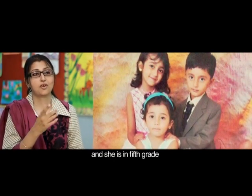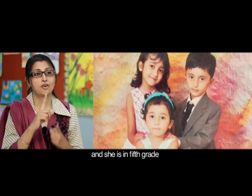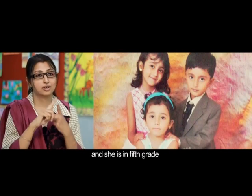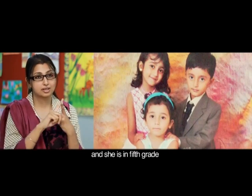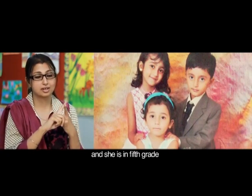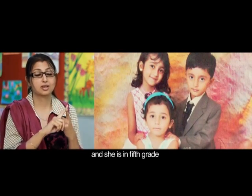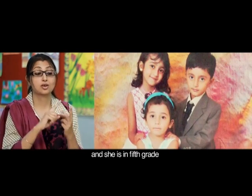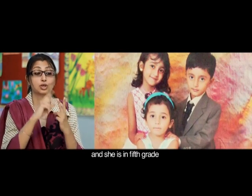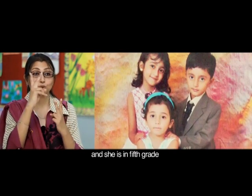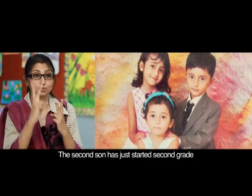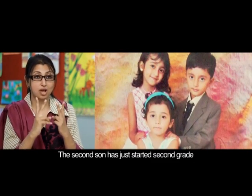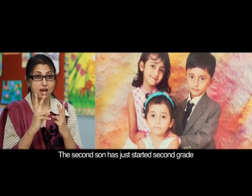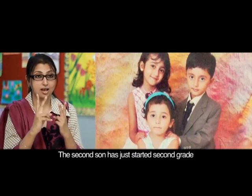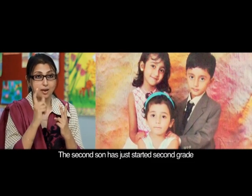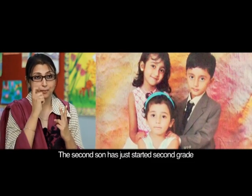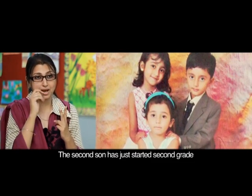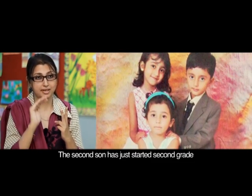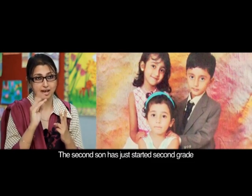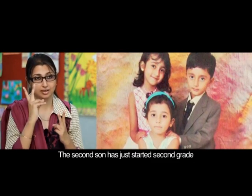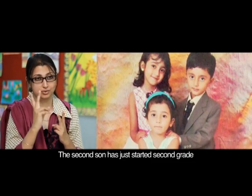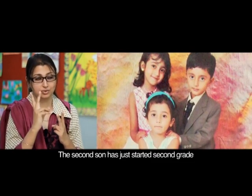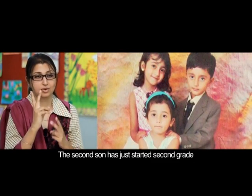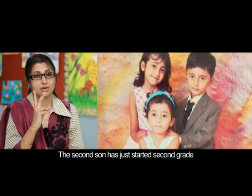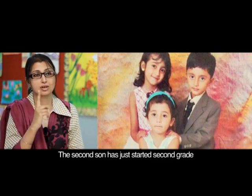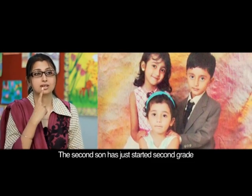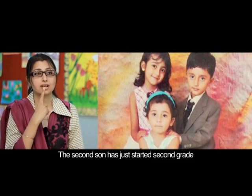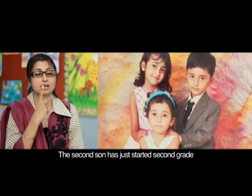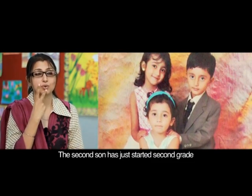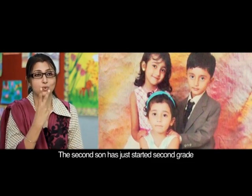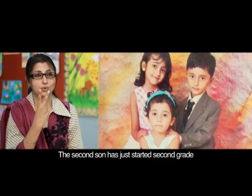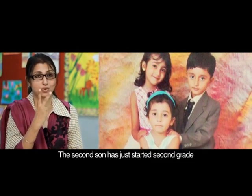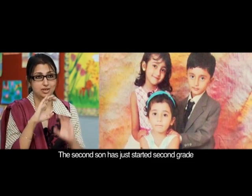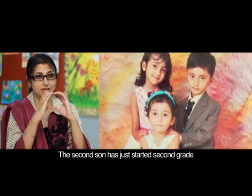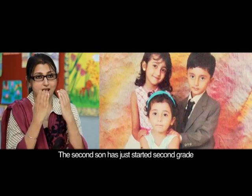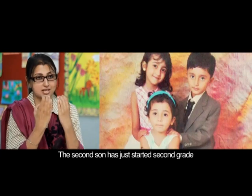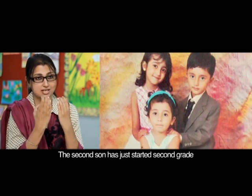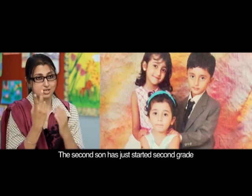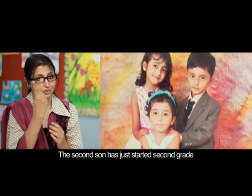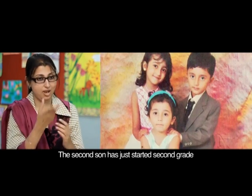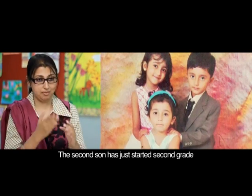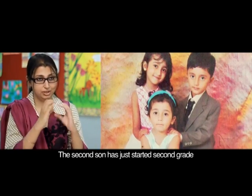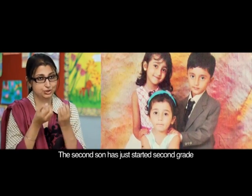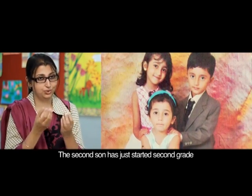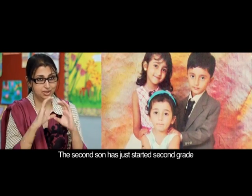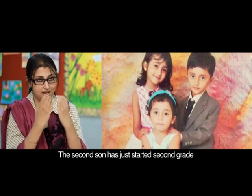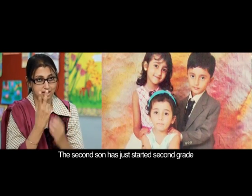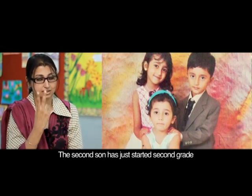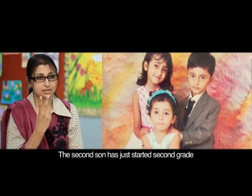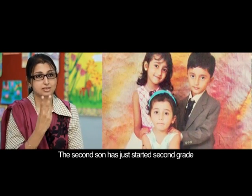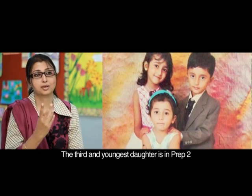है। दूसरा बेटा है जो क्लास 2 में है, जो अभी शुरू हुई है।